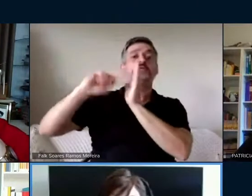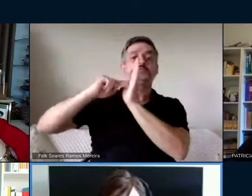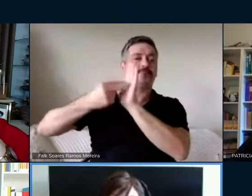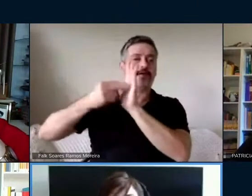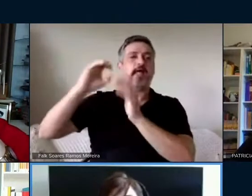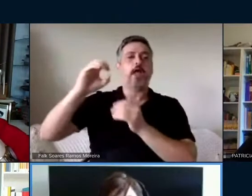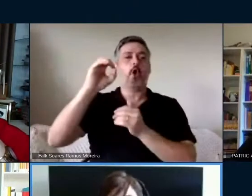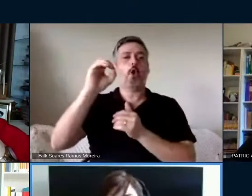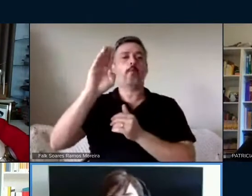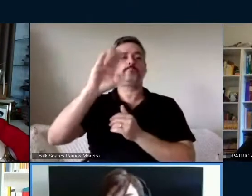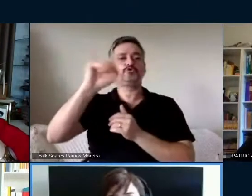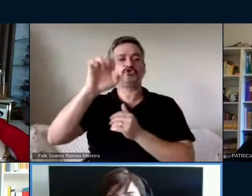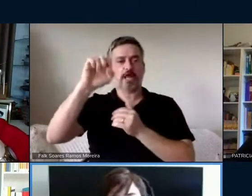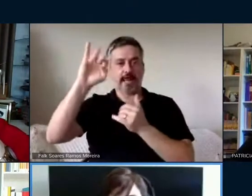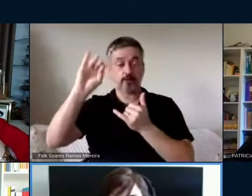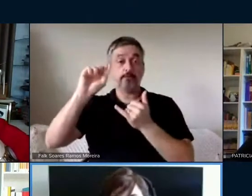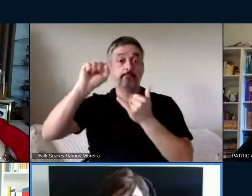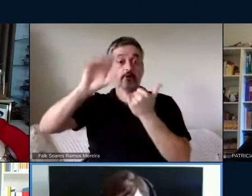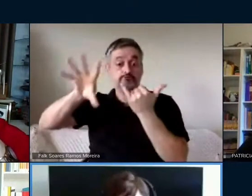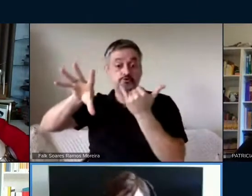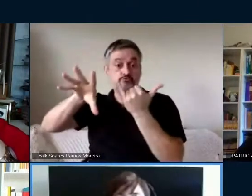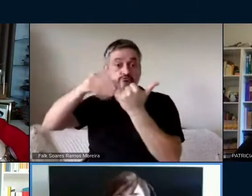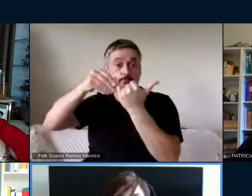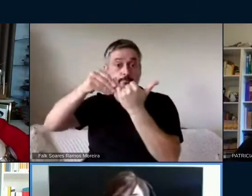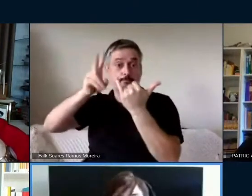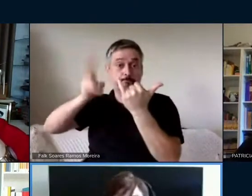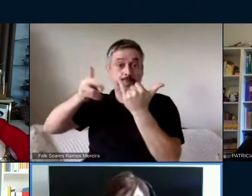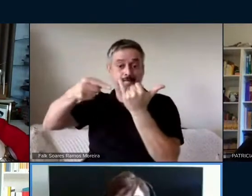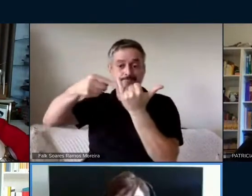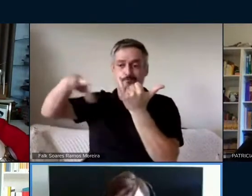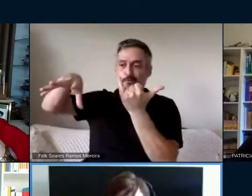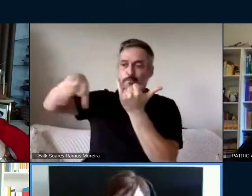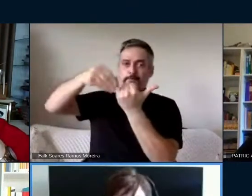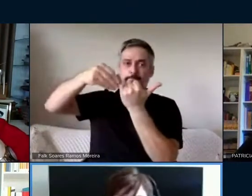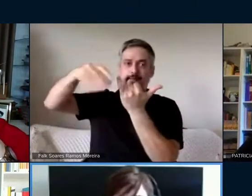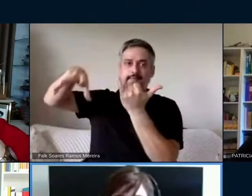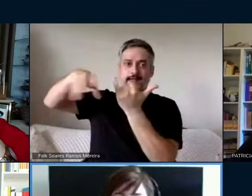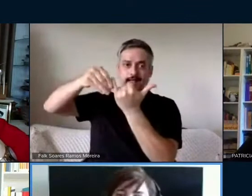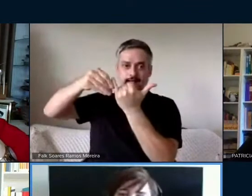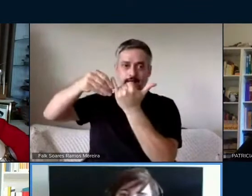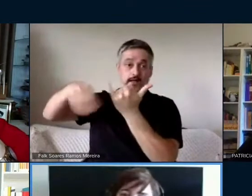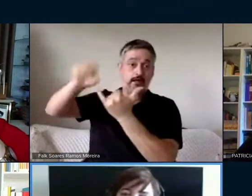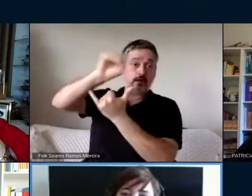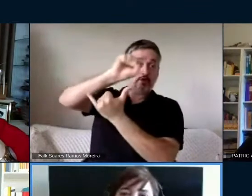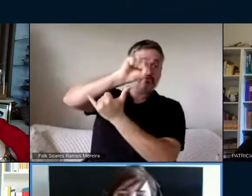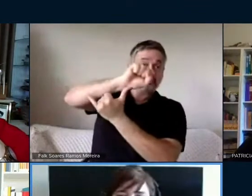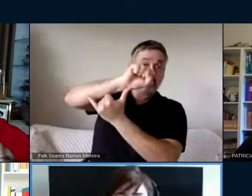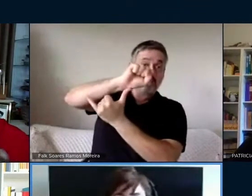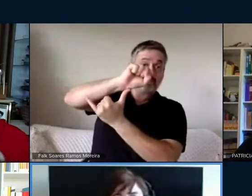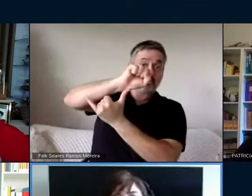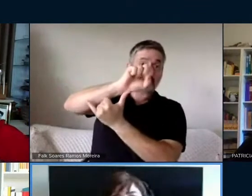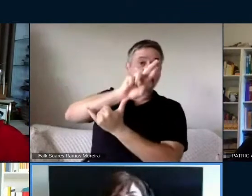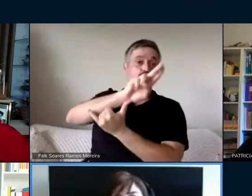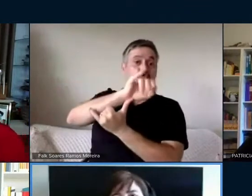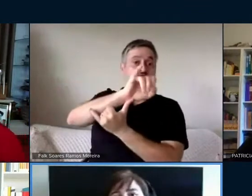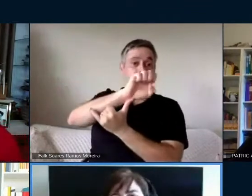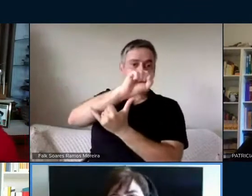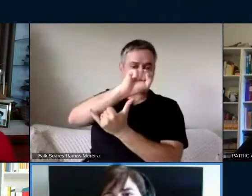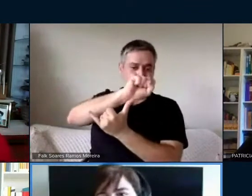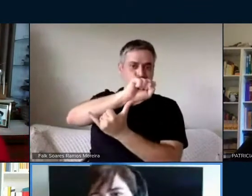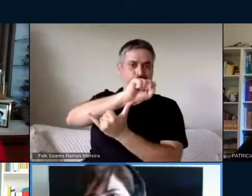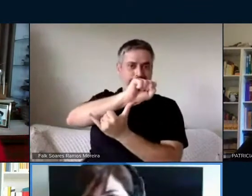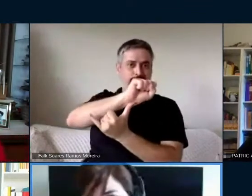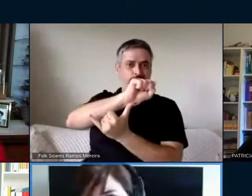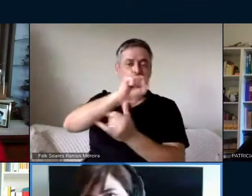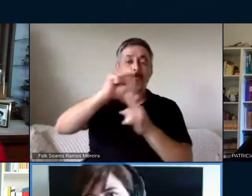a perspectiva do olhar, da direção do olhar também, é de quem está falando, e não é daqui para cá, não é de fora para dentro, mas de dentro